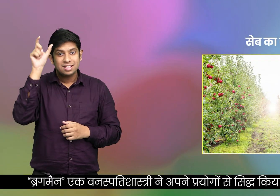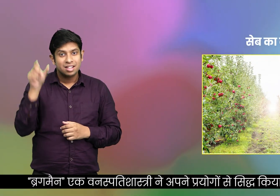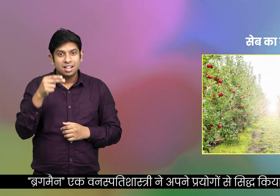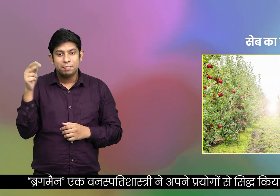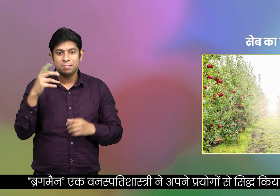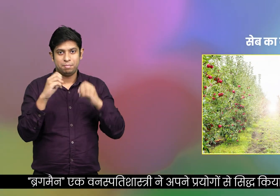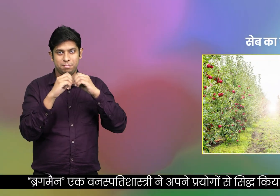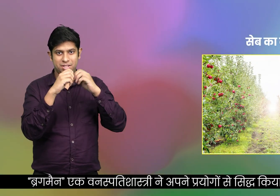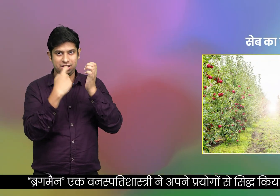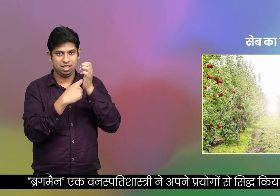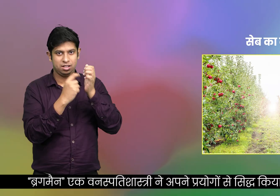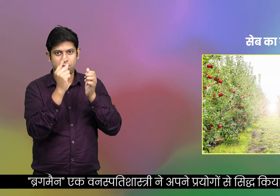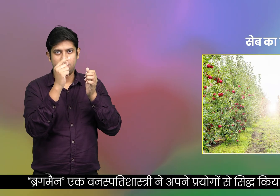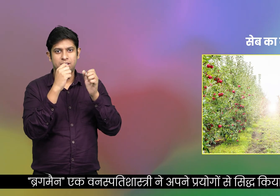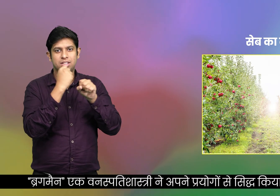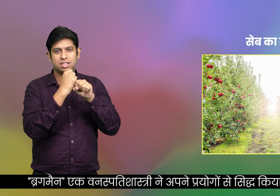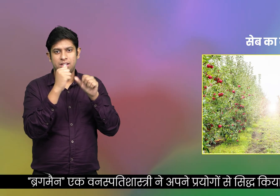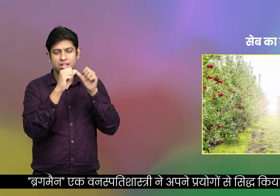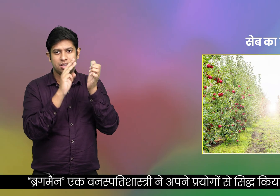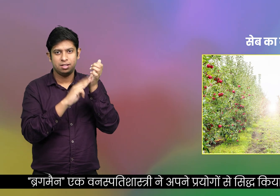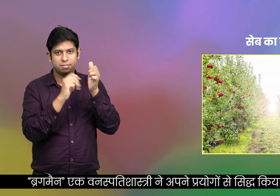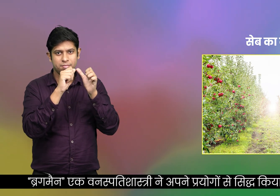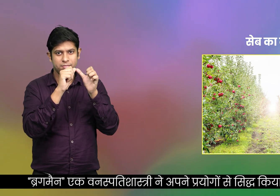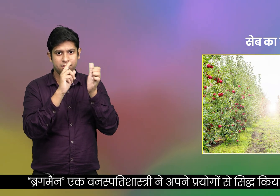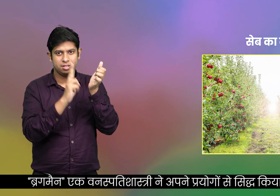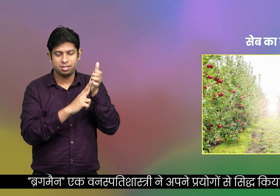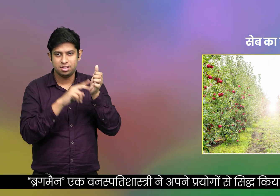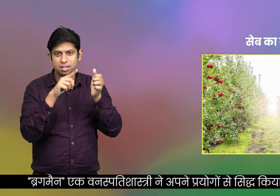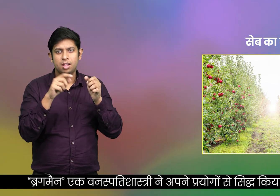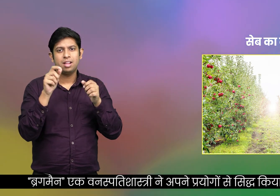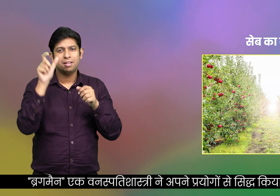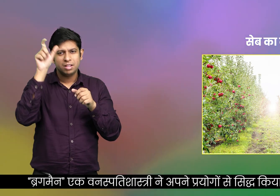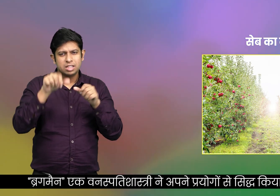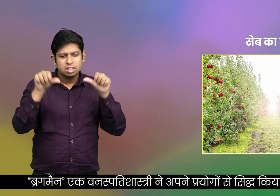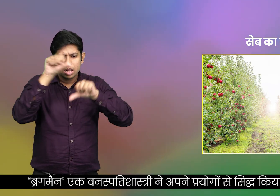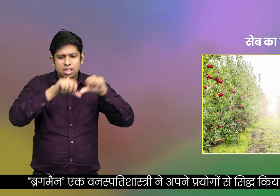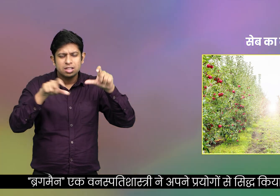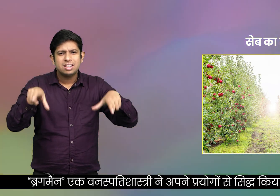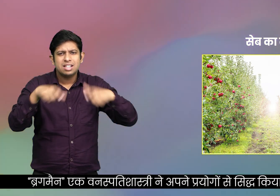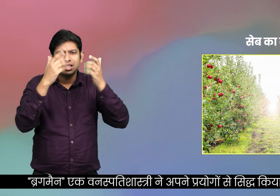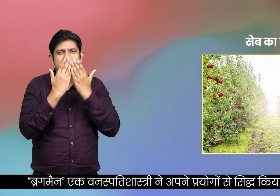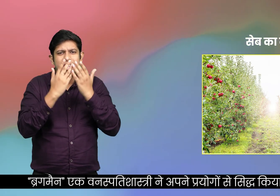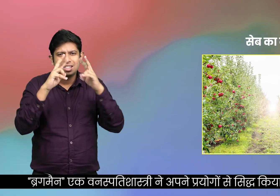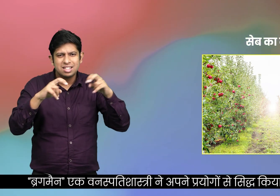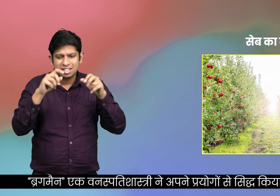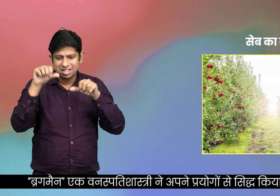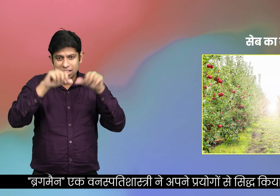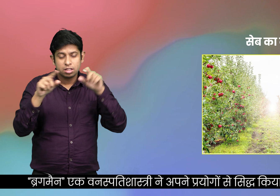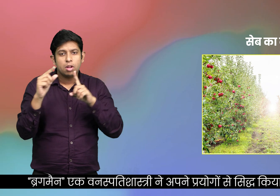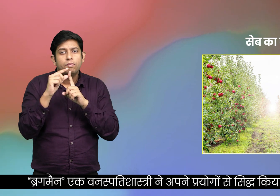ब्रूगैमन एक वनस्पति शास्त्री ने अपने प्रयोगों में सिद्ध किया